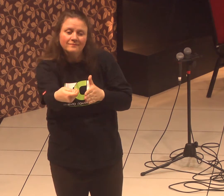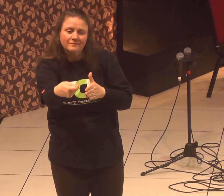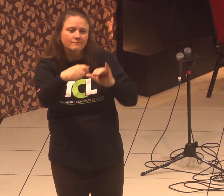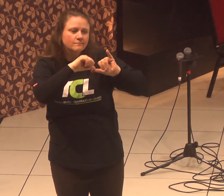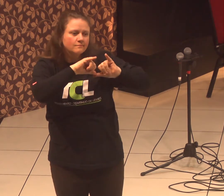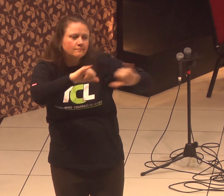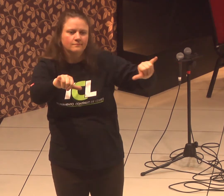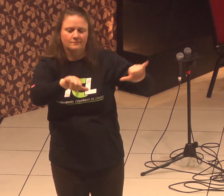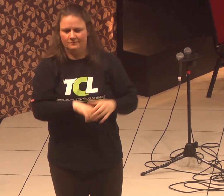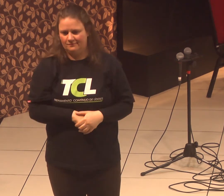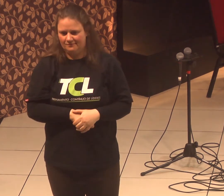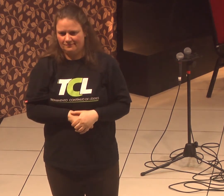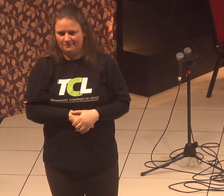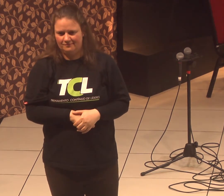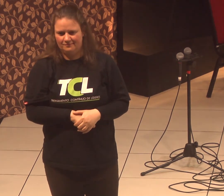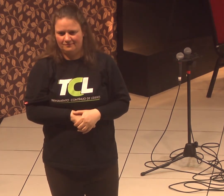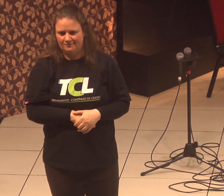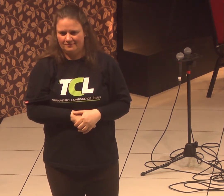Curas são sinais.